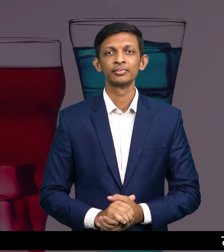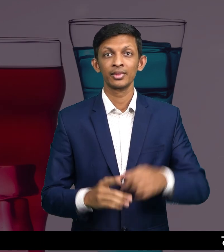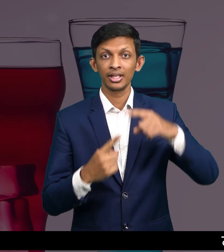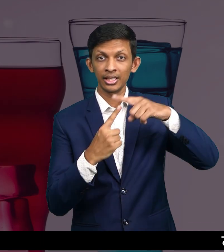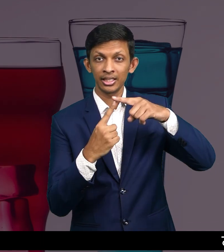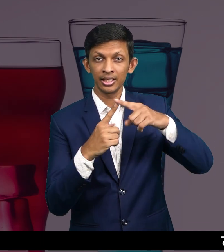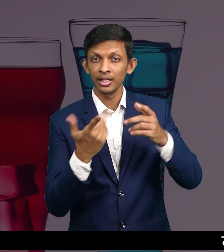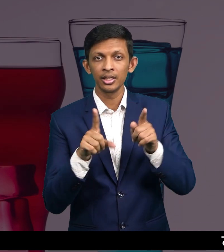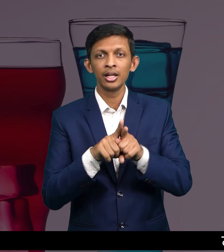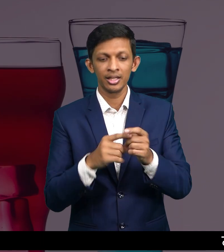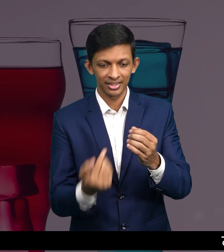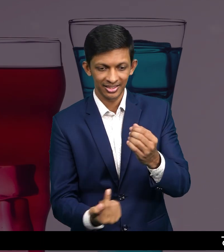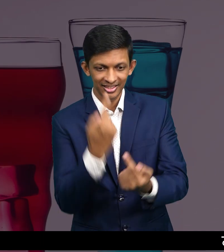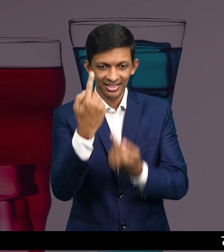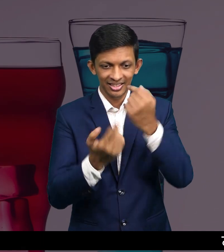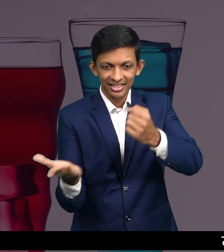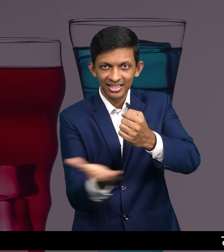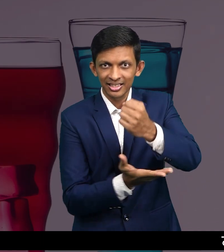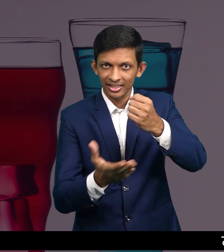मळणी,